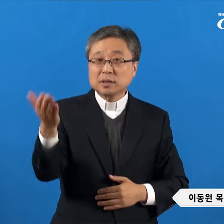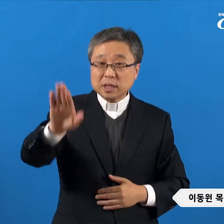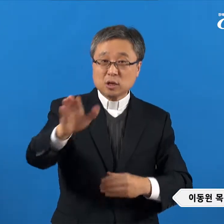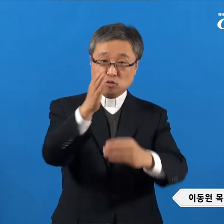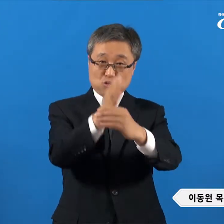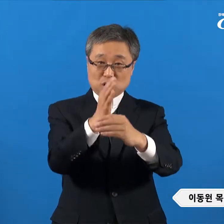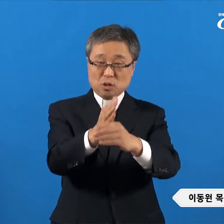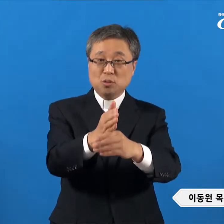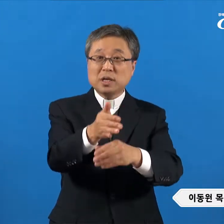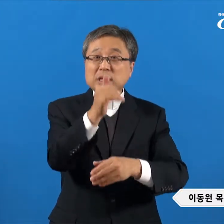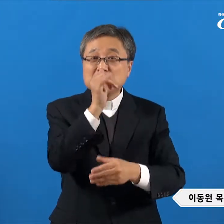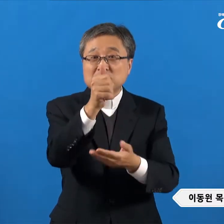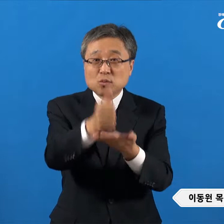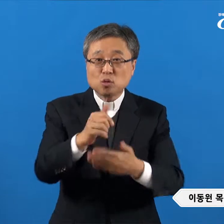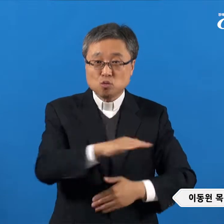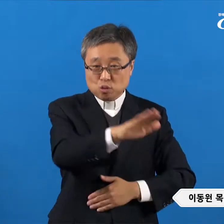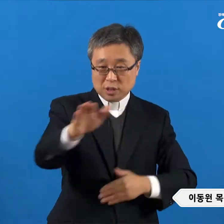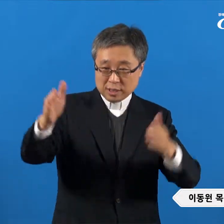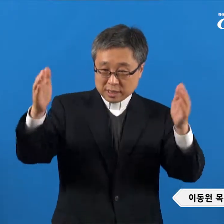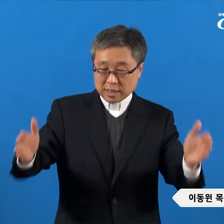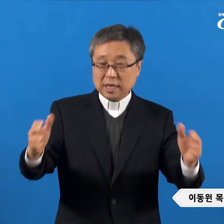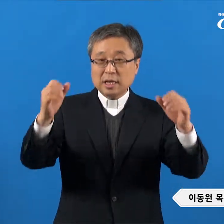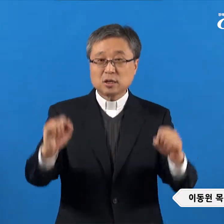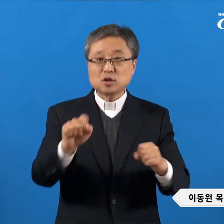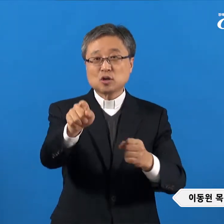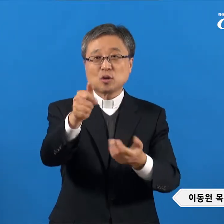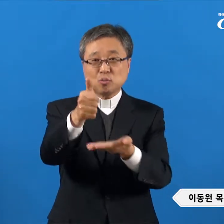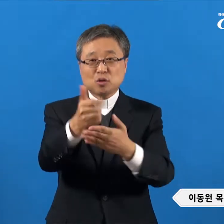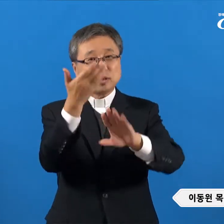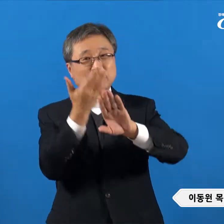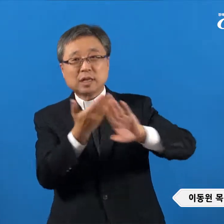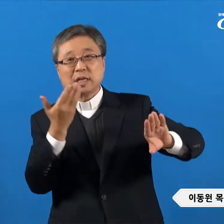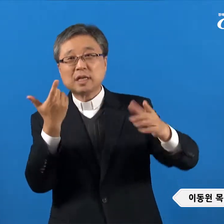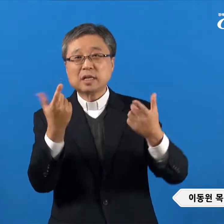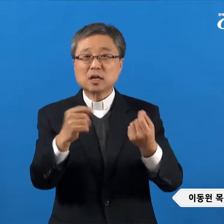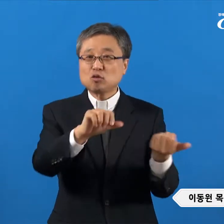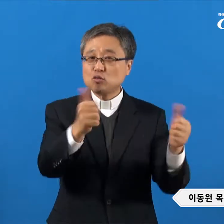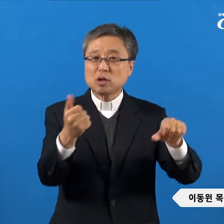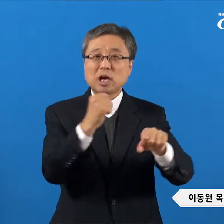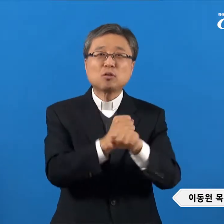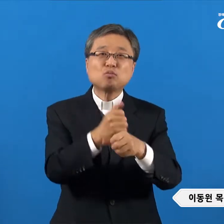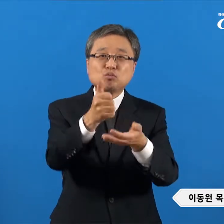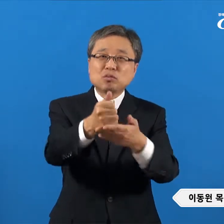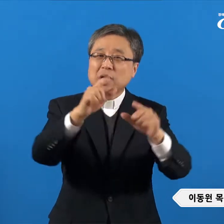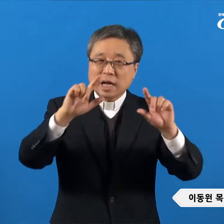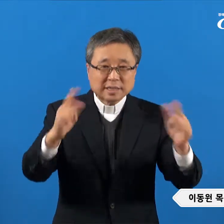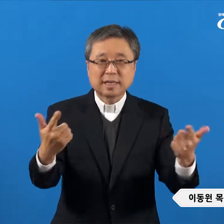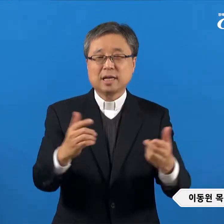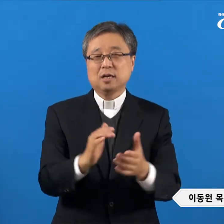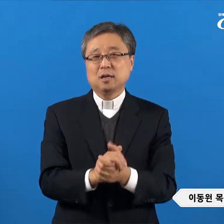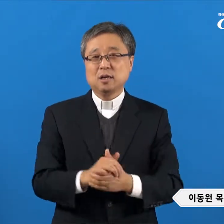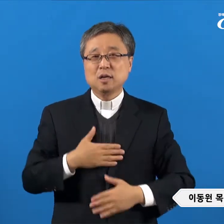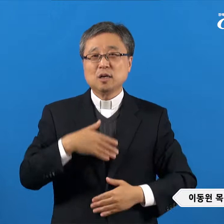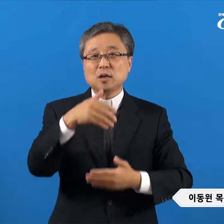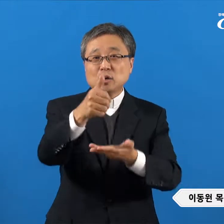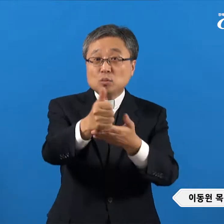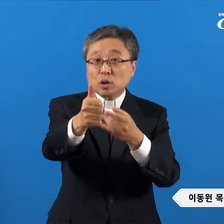가운데 있는 이분, 우리 사이에 계신 저분은 다르다고. 그는 이렇게 죽어야 할 분이 아니라고. 그분에게는 죄가